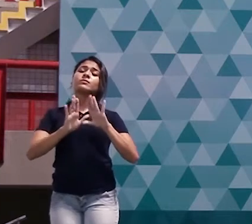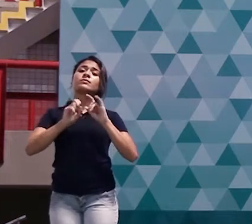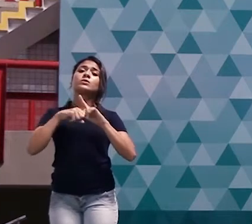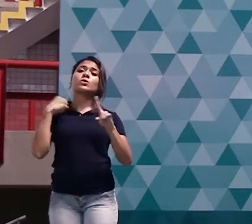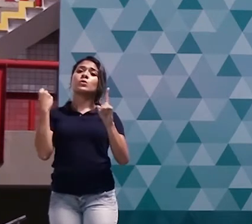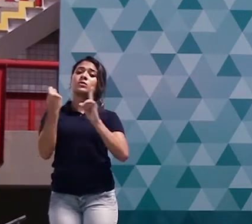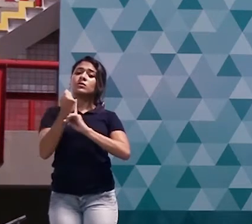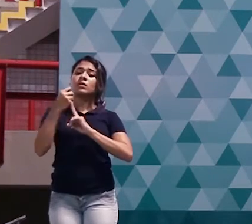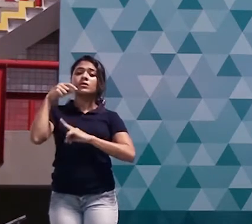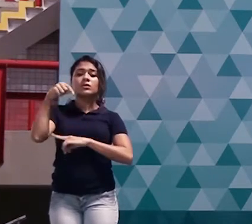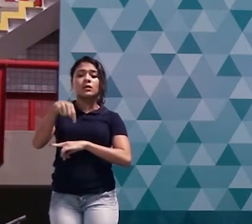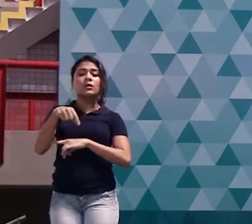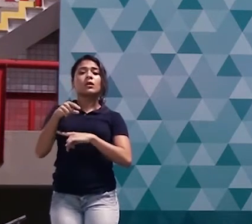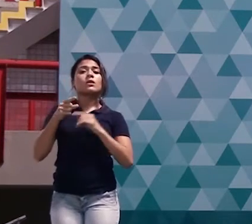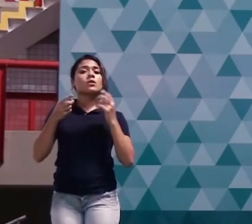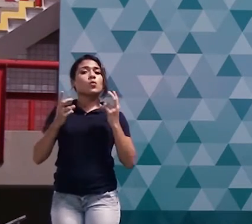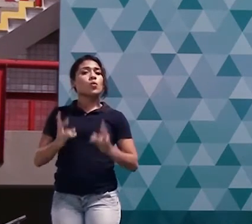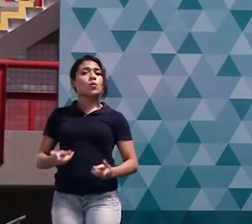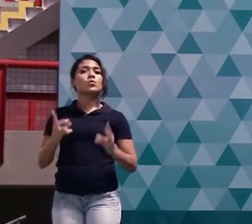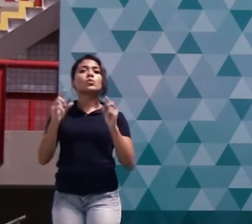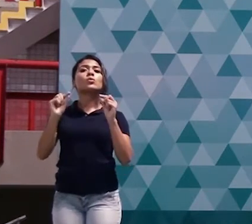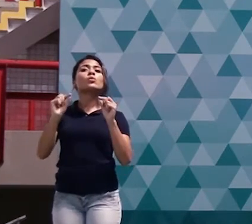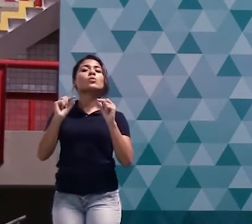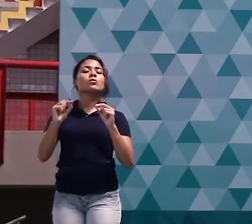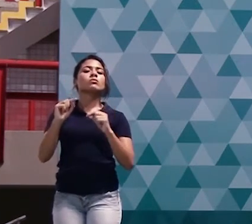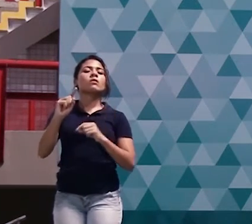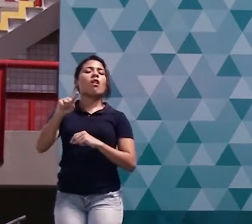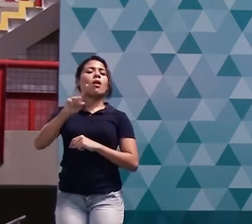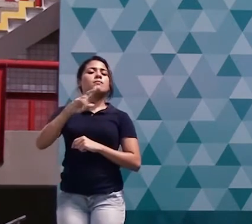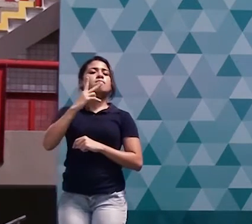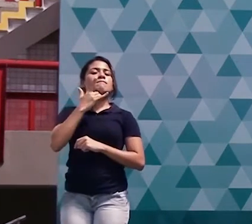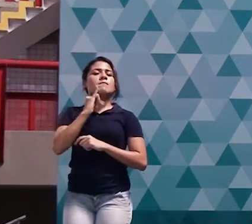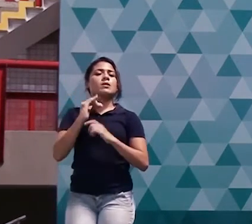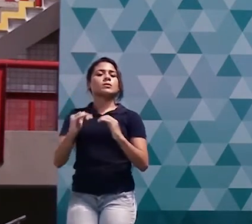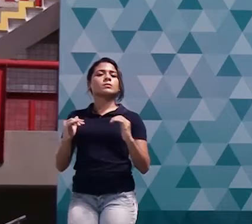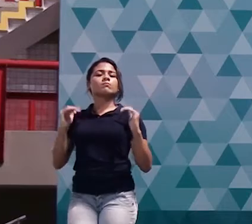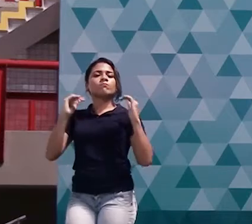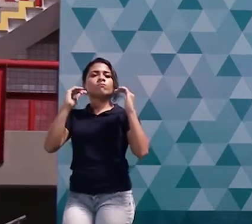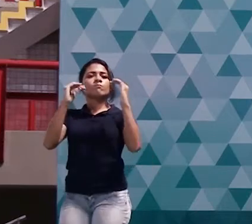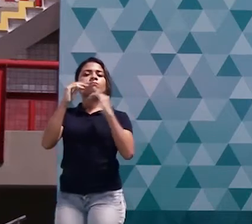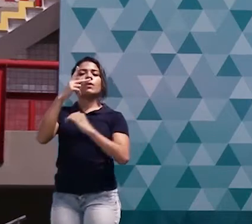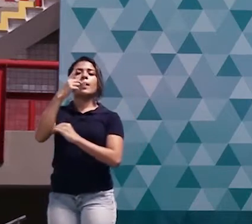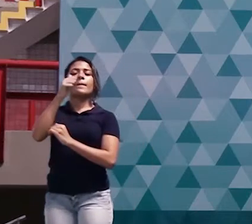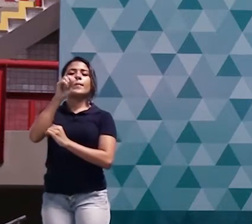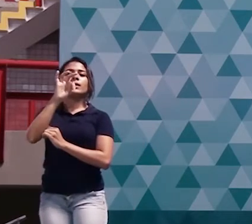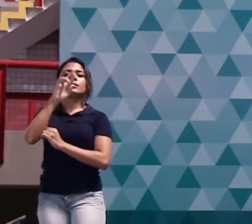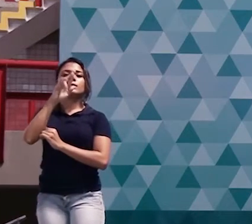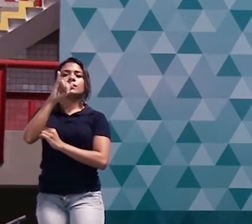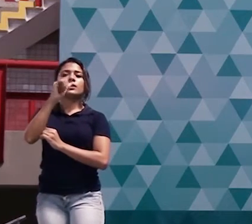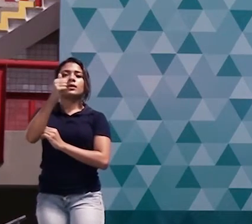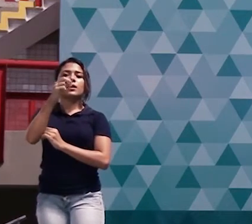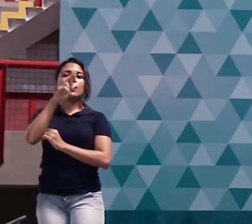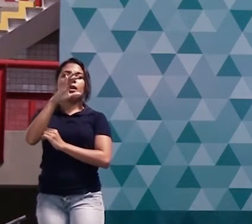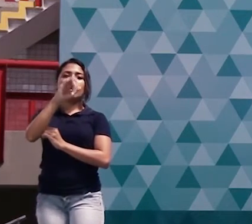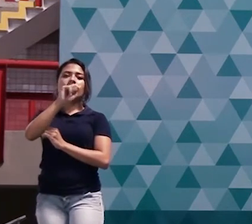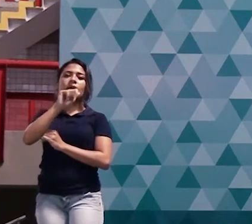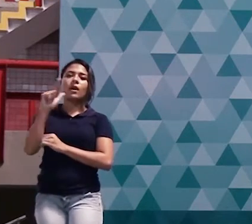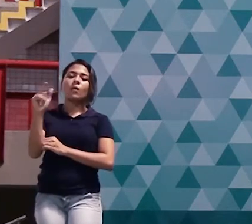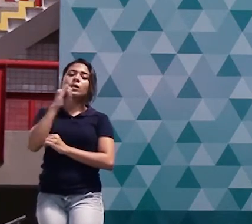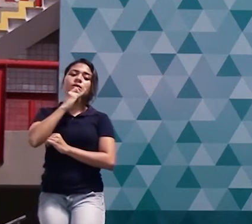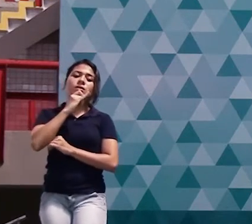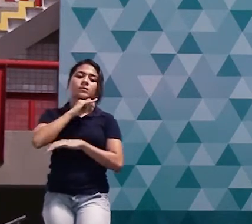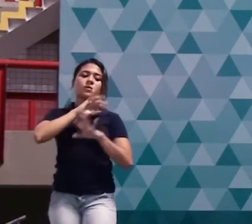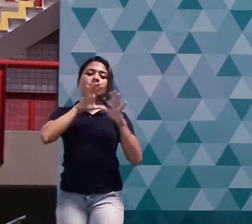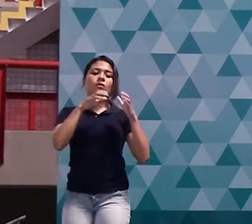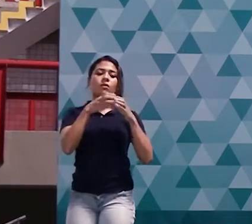continuou essencialmente uma sociedade patriarcal. A passagem da colônia para o império não mudou em